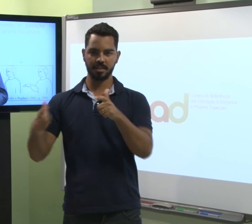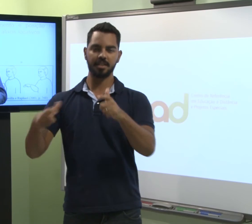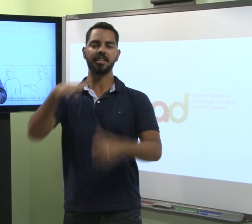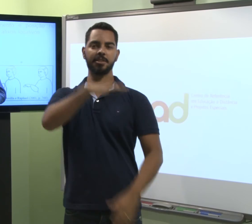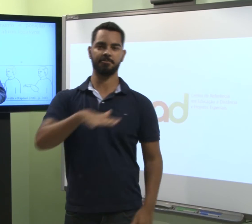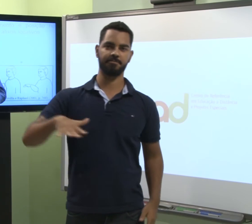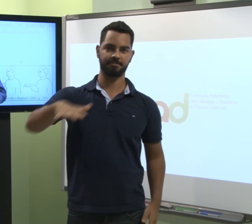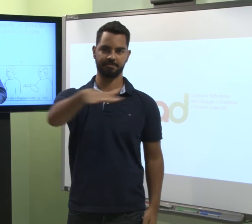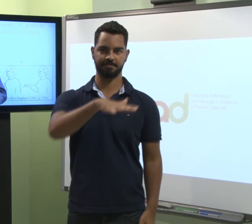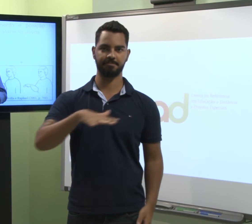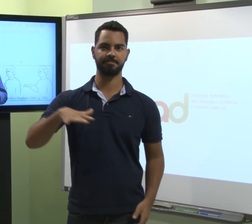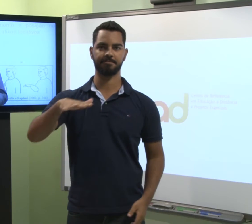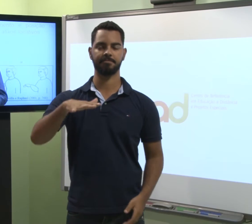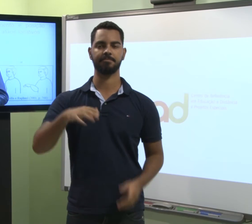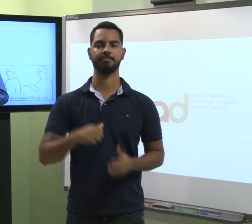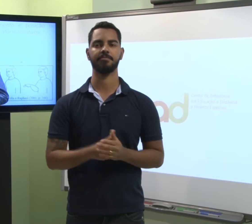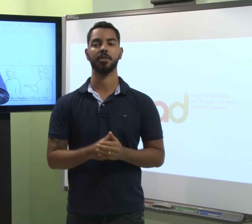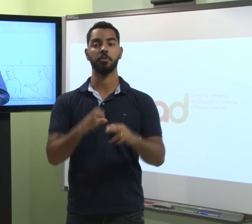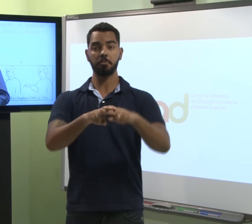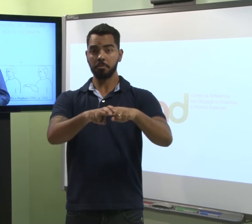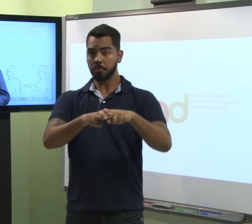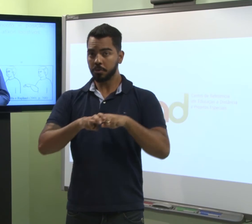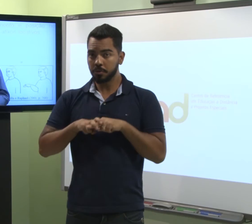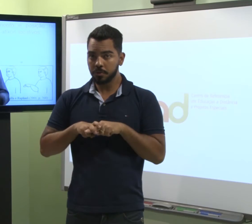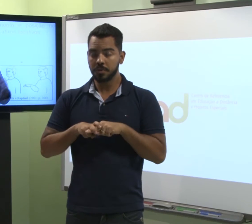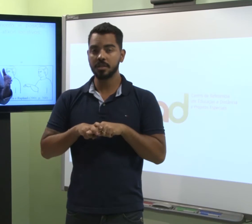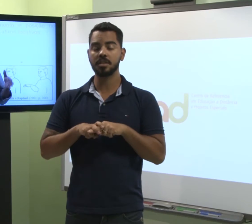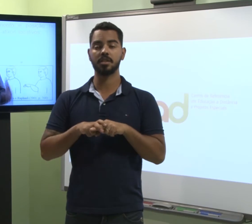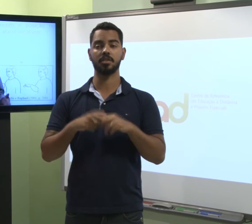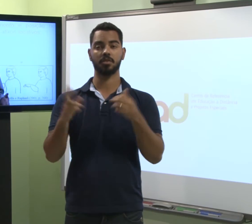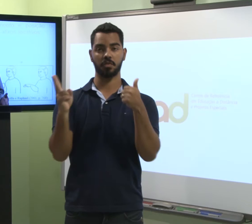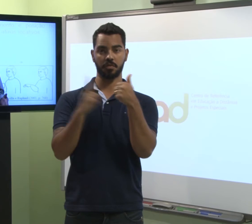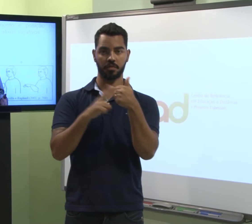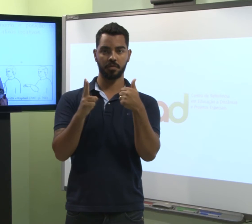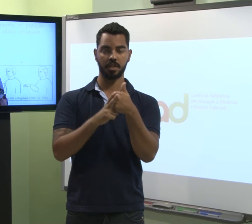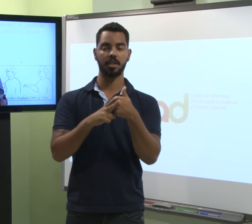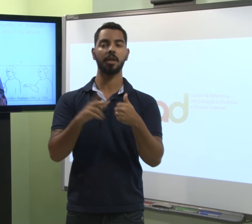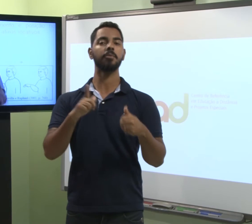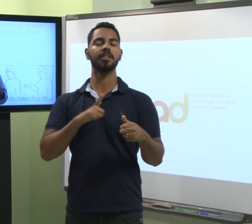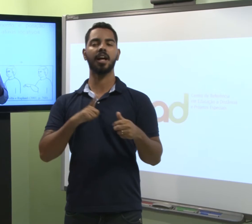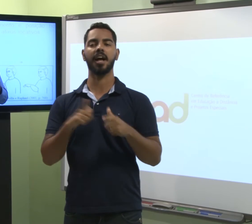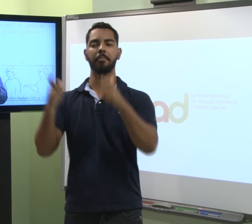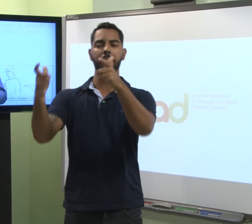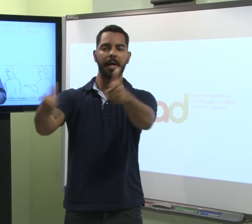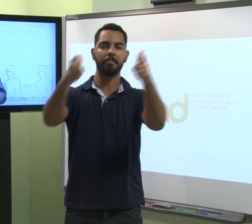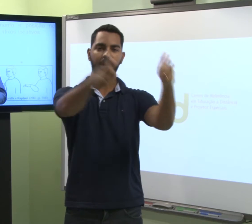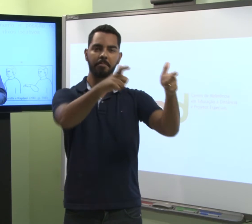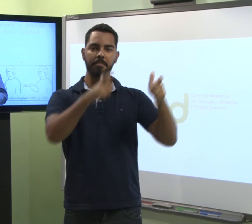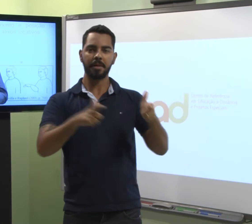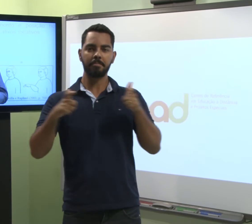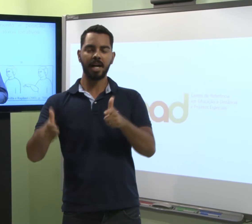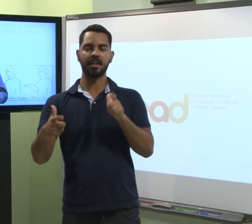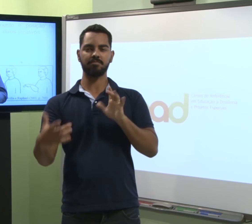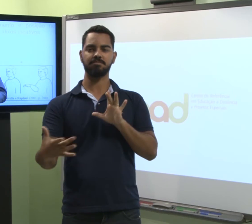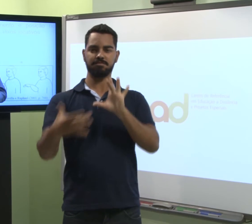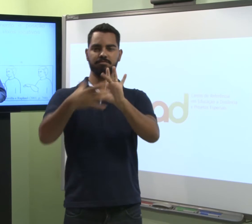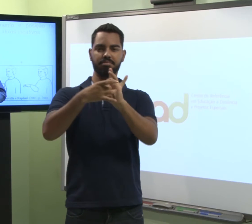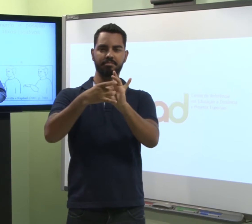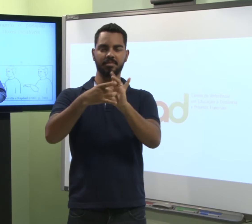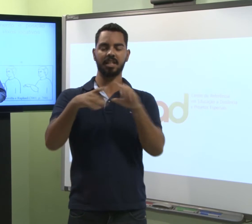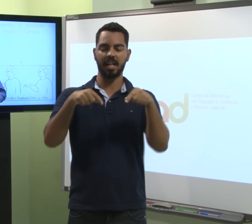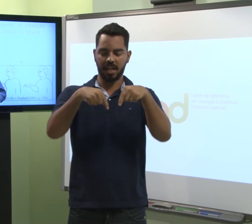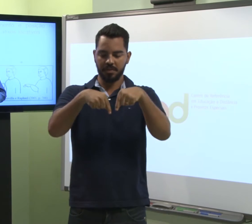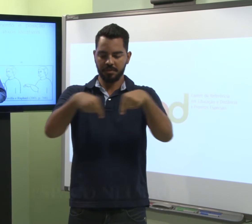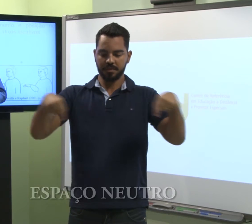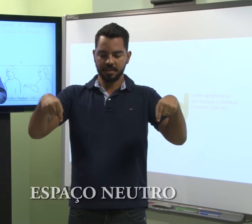E por essa razão, esses sim admitem os afixos locativos que identificam locais dentro do